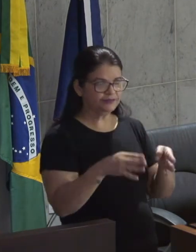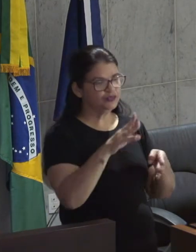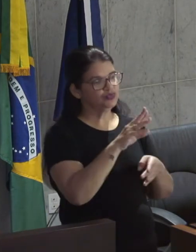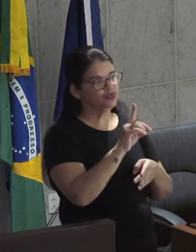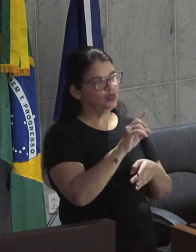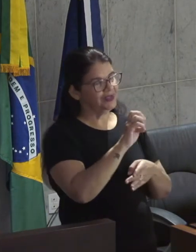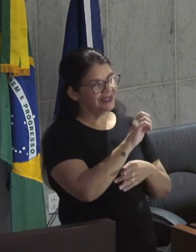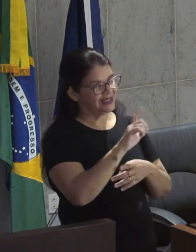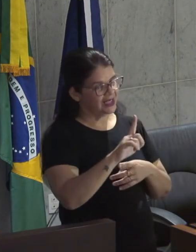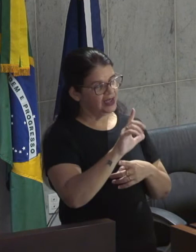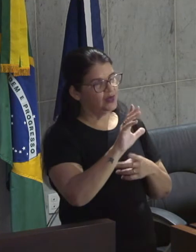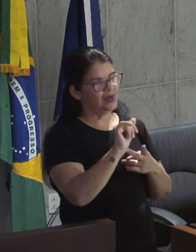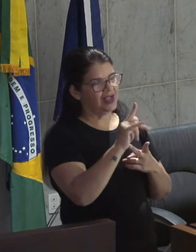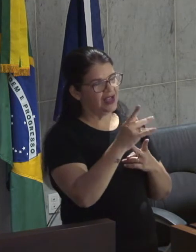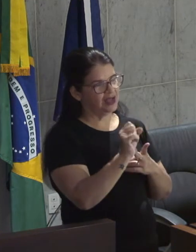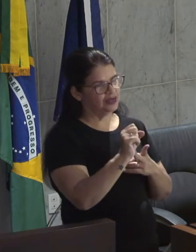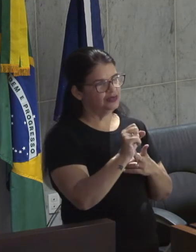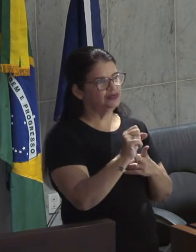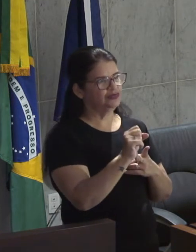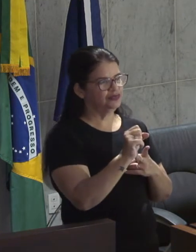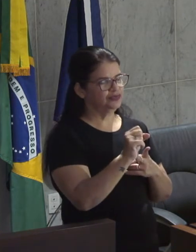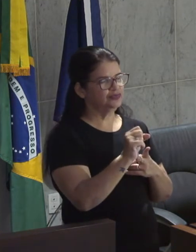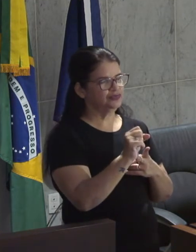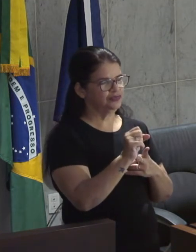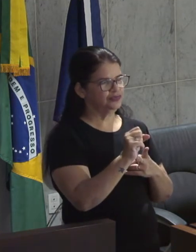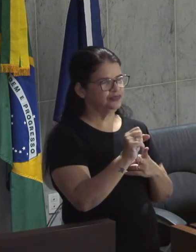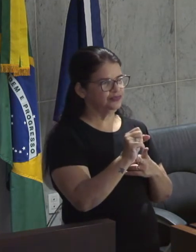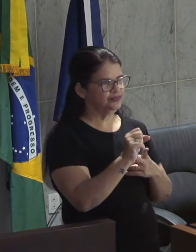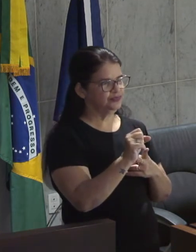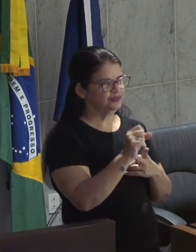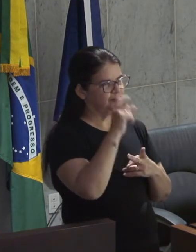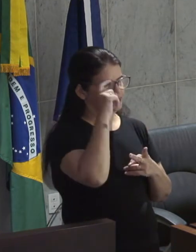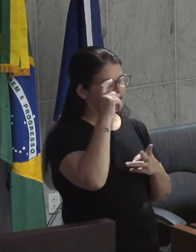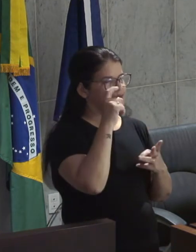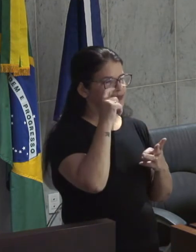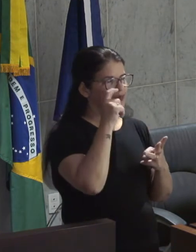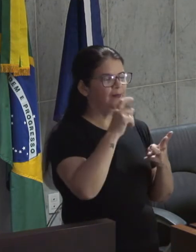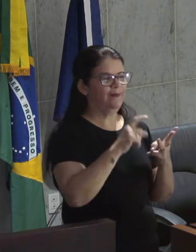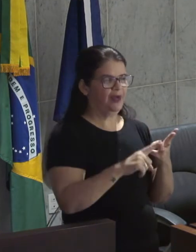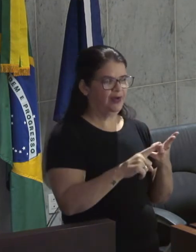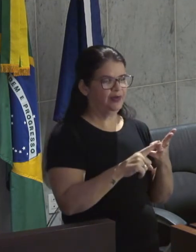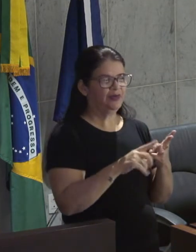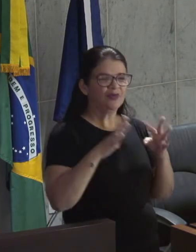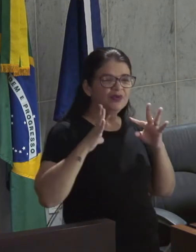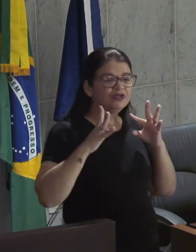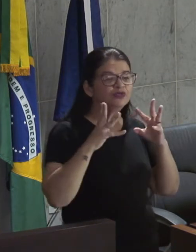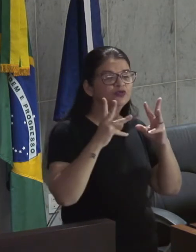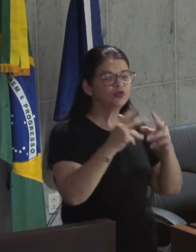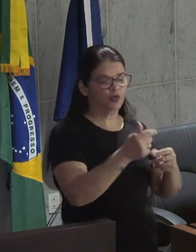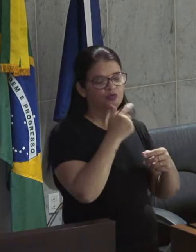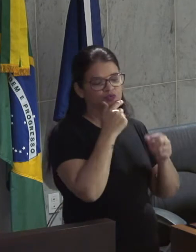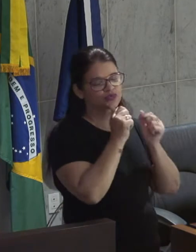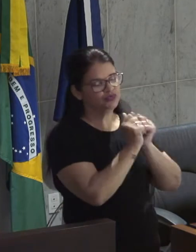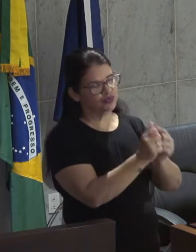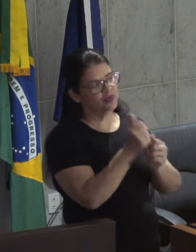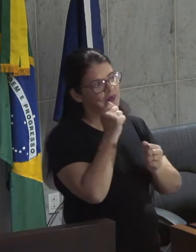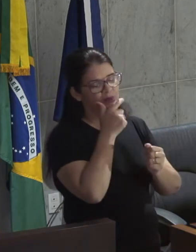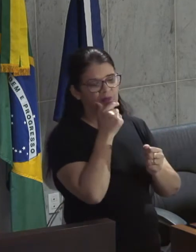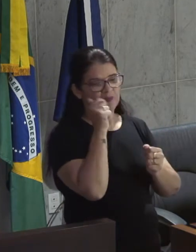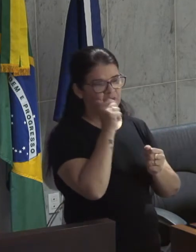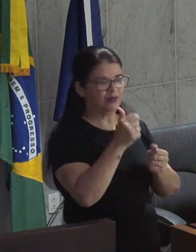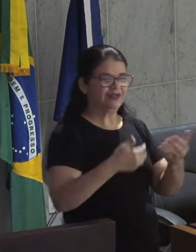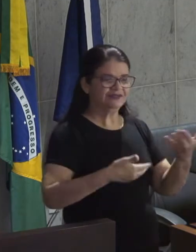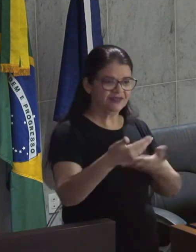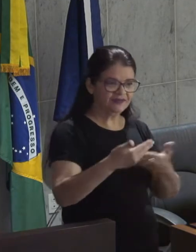Doriel, Carlos e do deputado João Paulo. E todos os companheiros servidores e